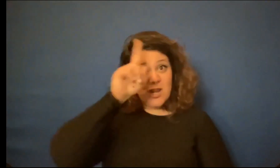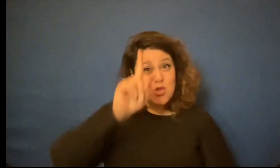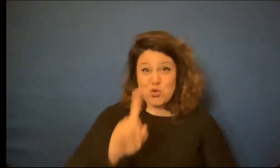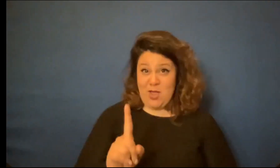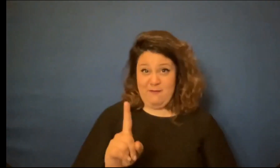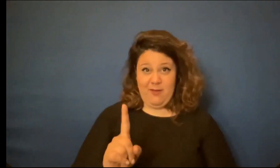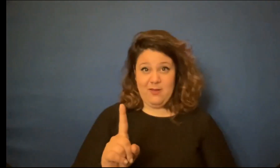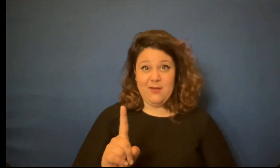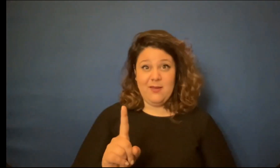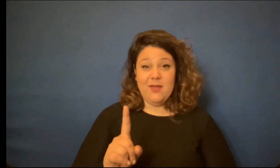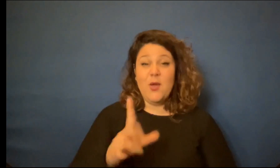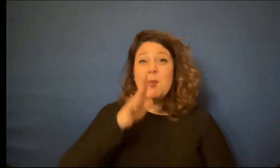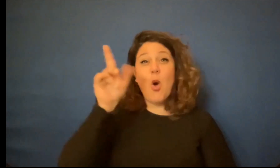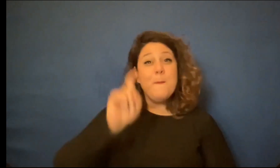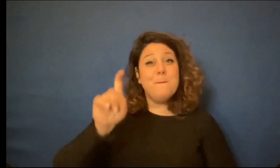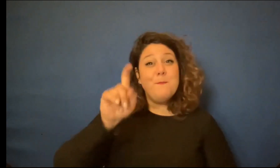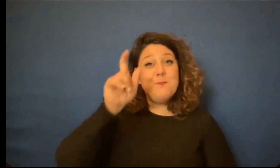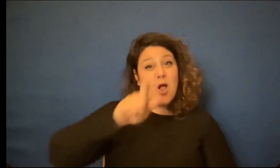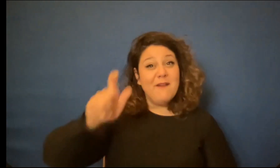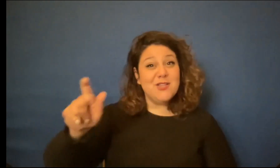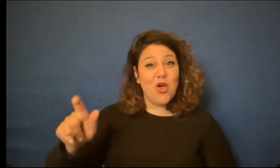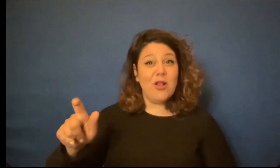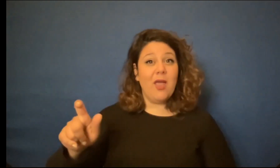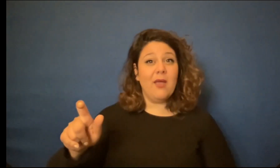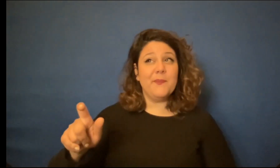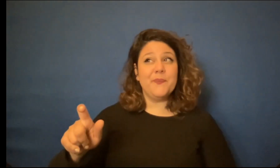creo que los profesores me refiero que no están,